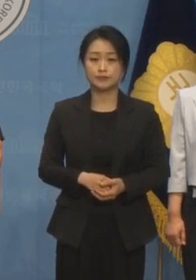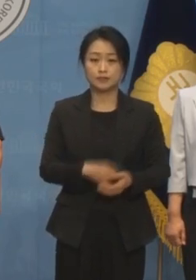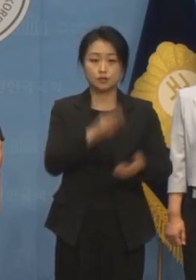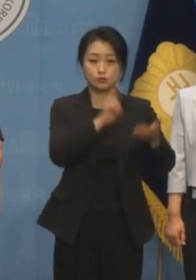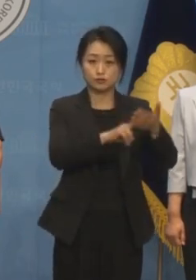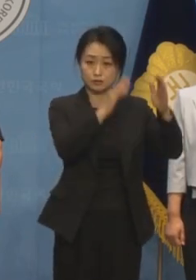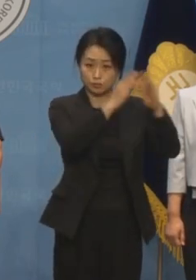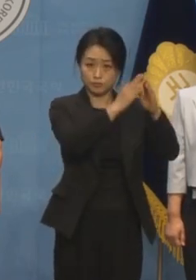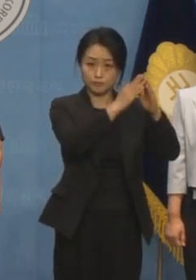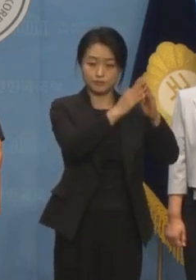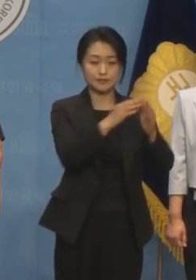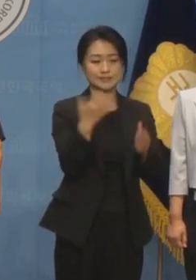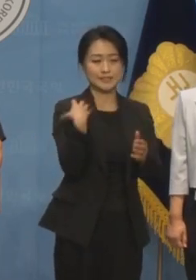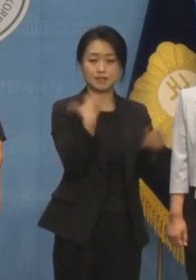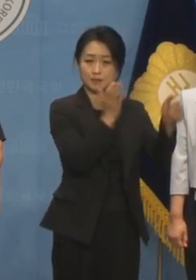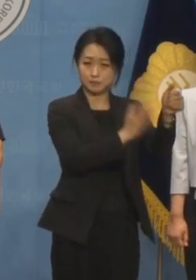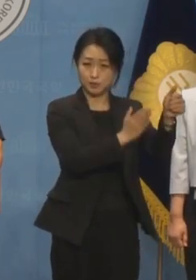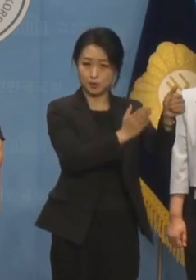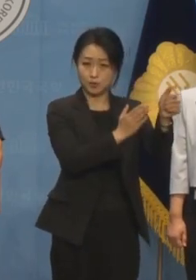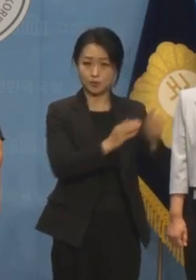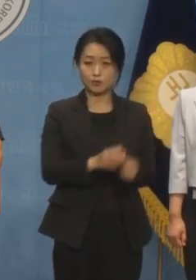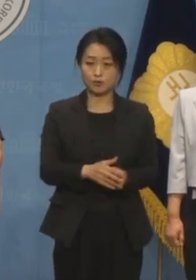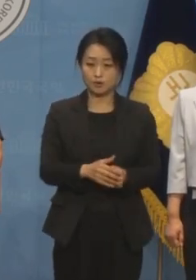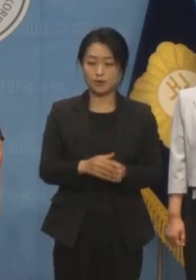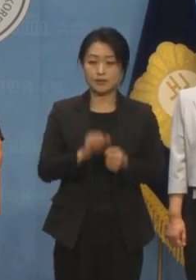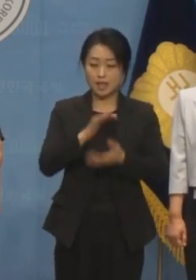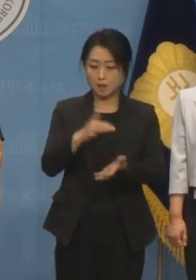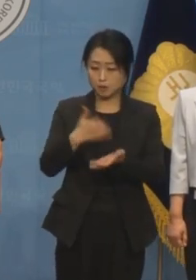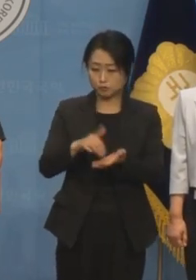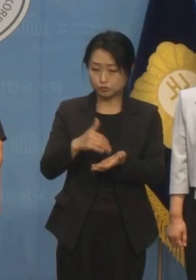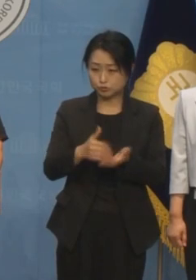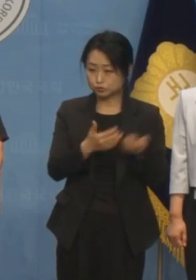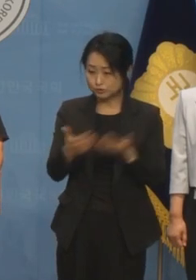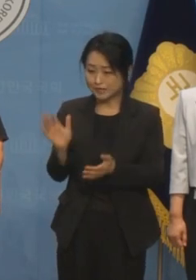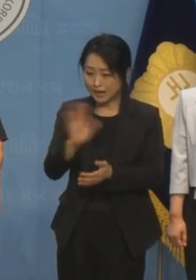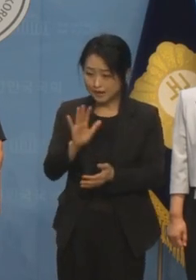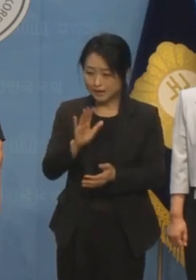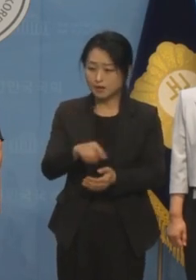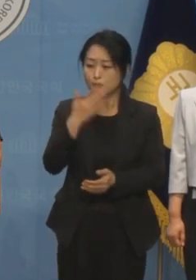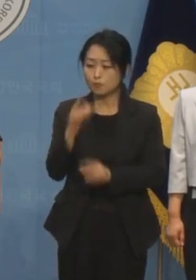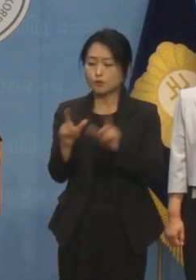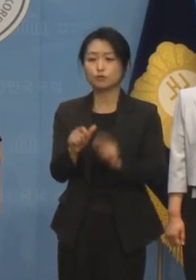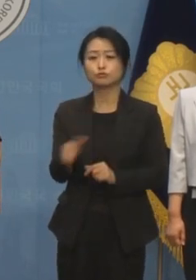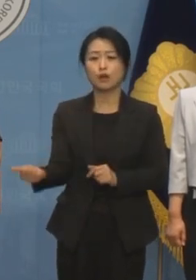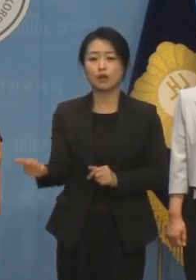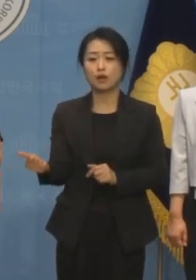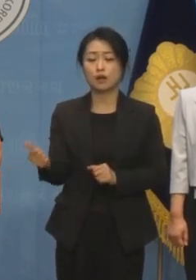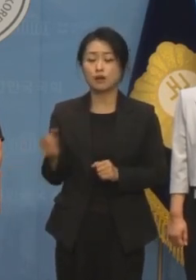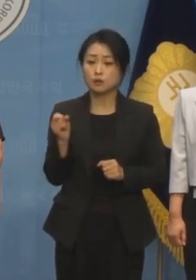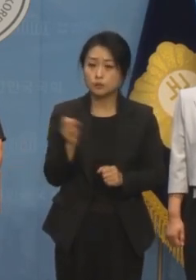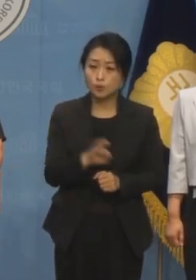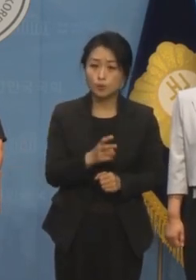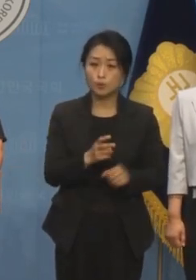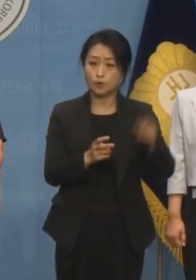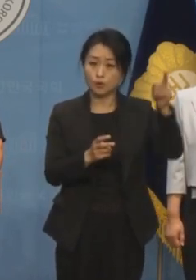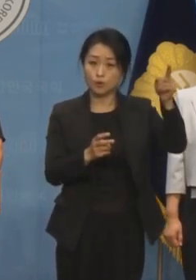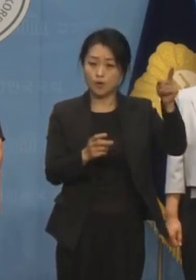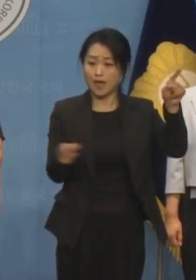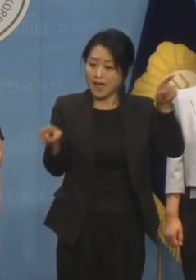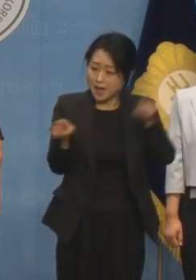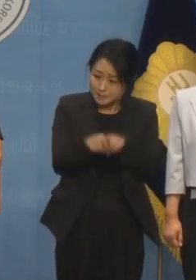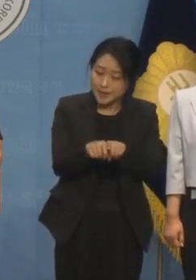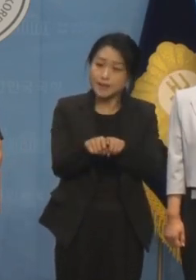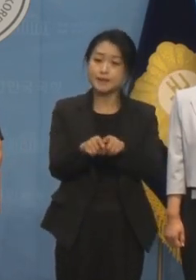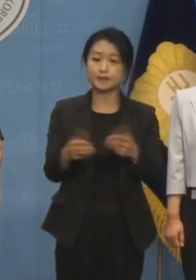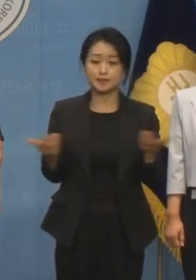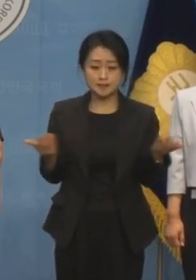책임져야 합니다. 물량이 없어서 생활고를 겪는 노동자를 책임져야 하며 우보의 울타리 안에서